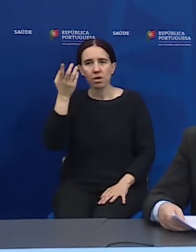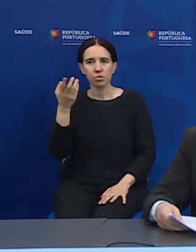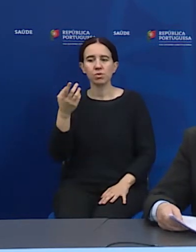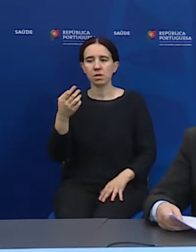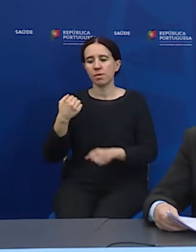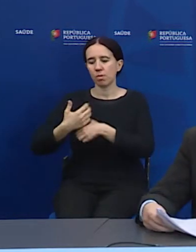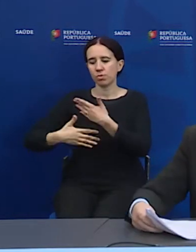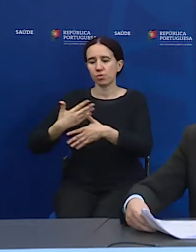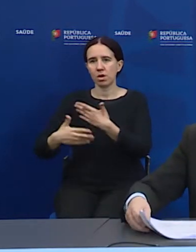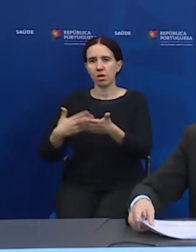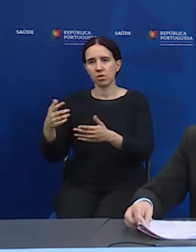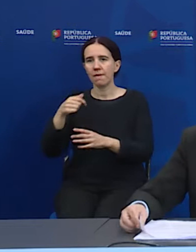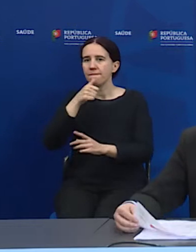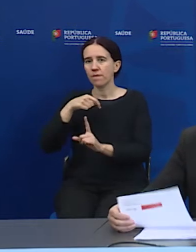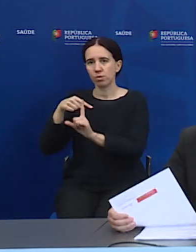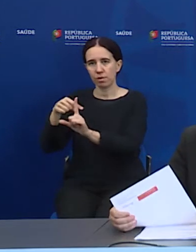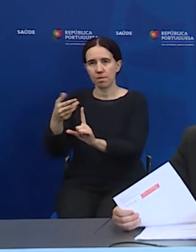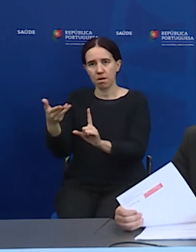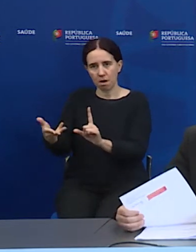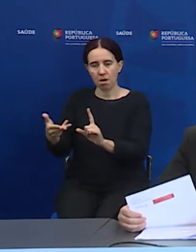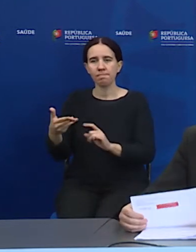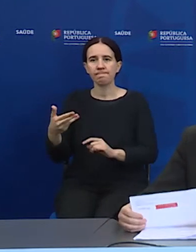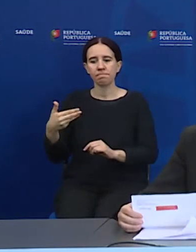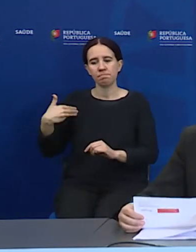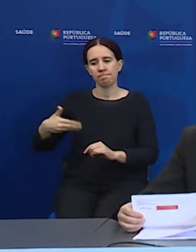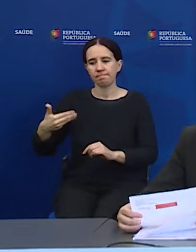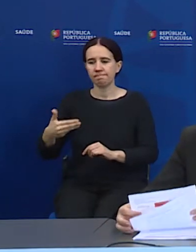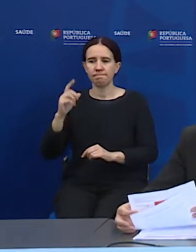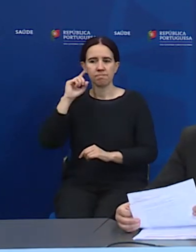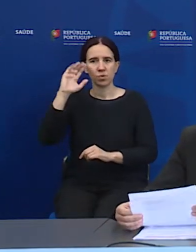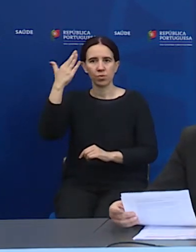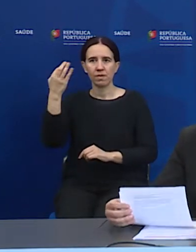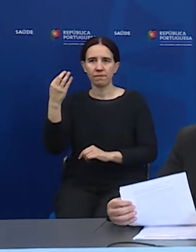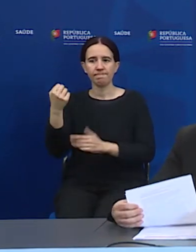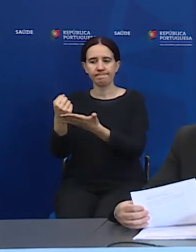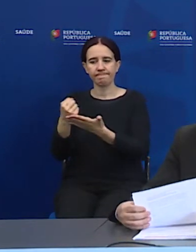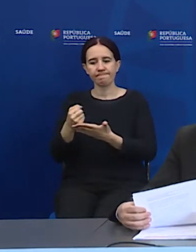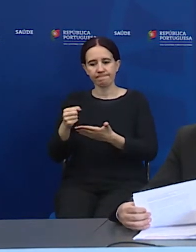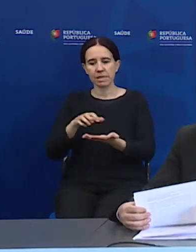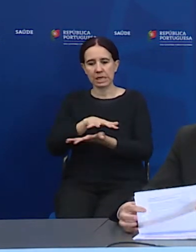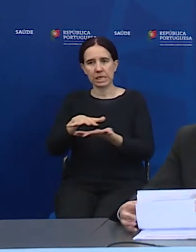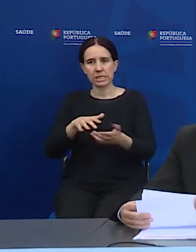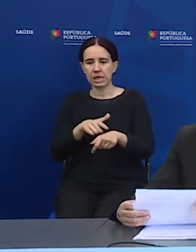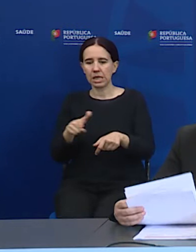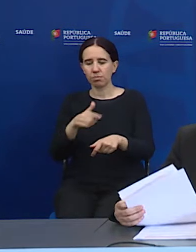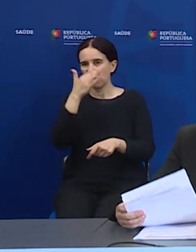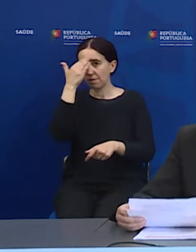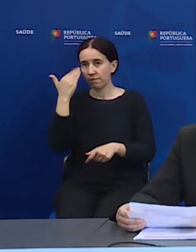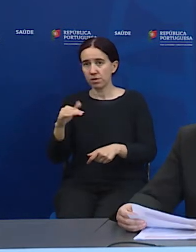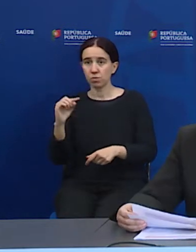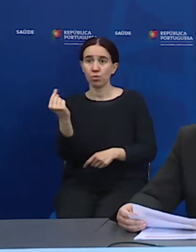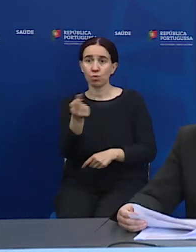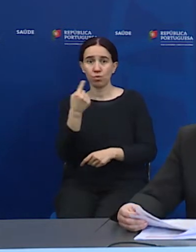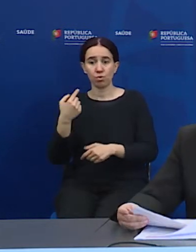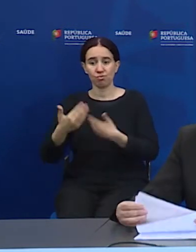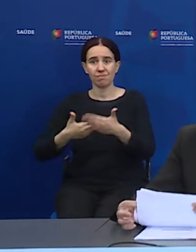e dos operacionais da cruz vermelha que tem tido um papel absolutamente fundamental nesta crise nestes tempos difíceis que todos